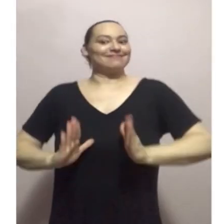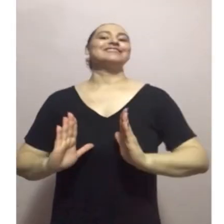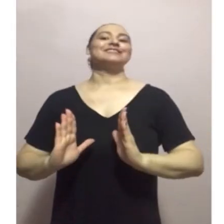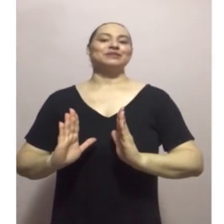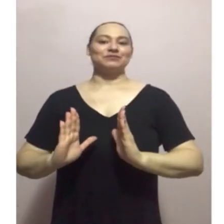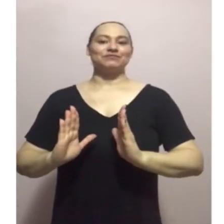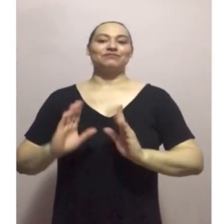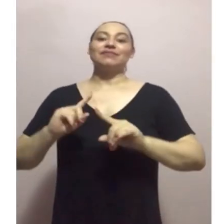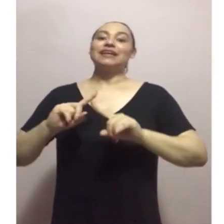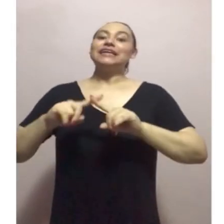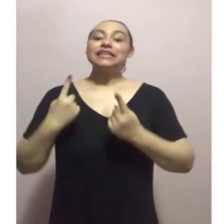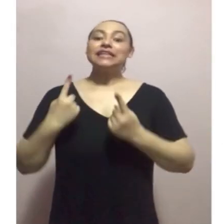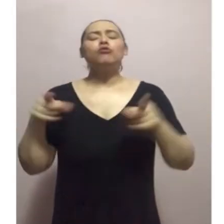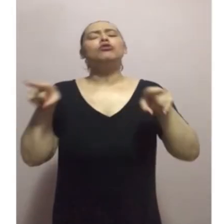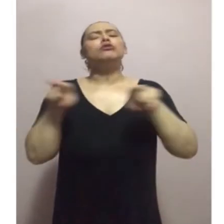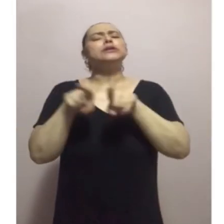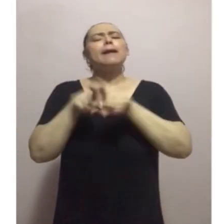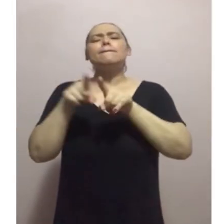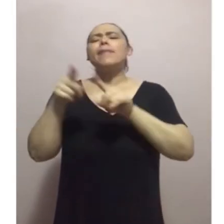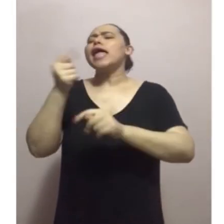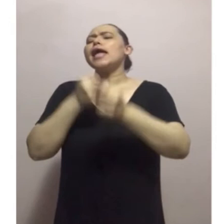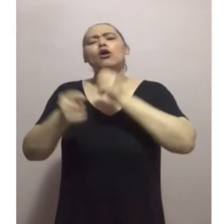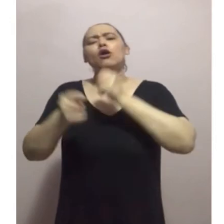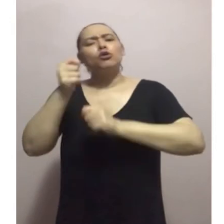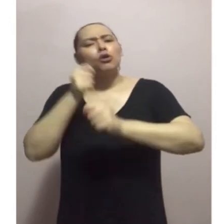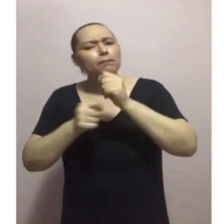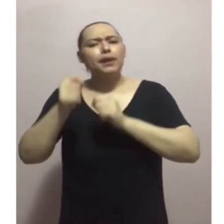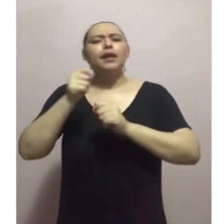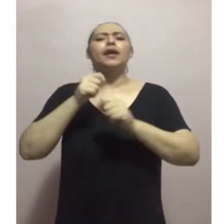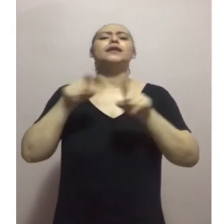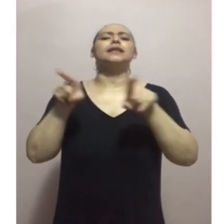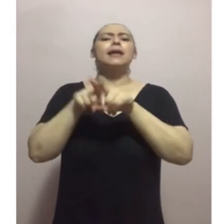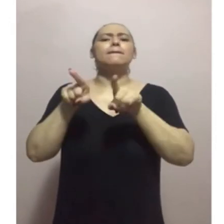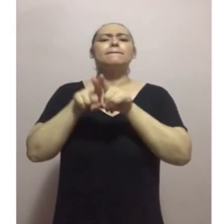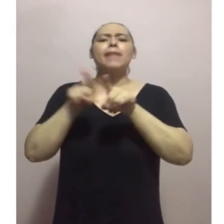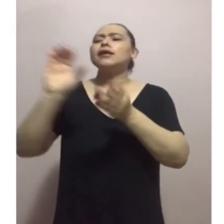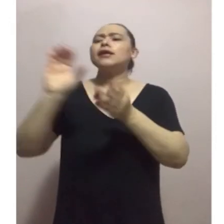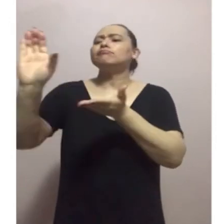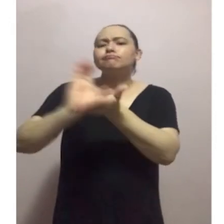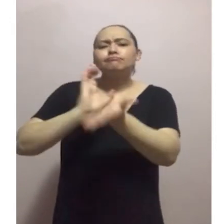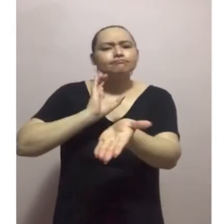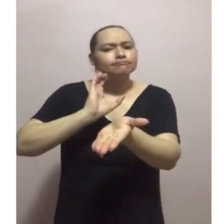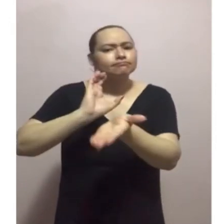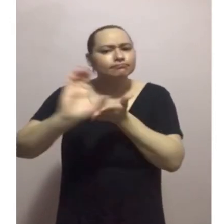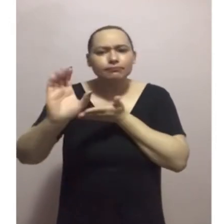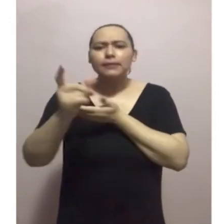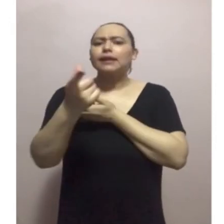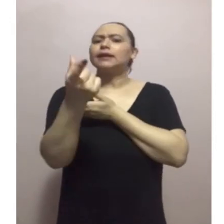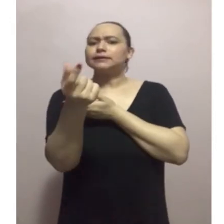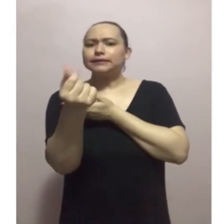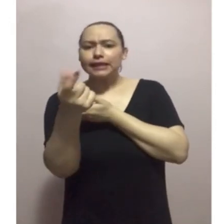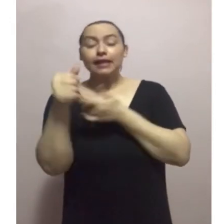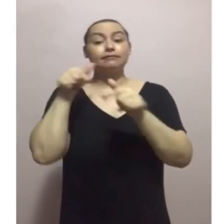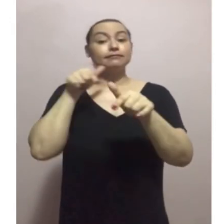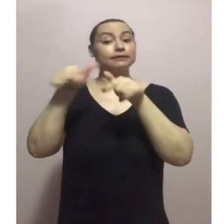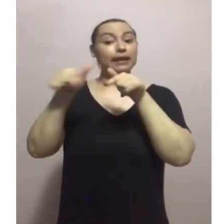roda girar, a economia girou, as pessoas conseguiram, né, ter